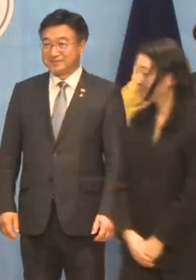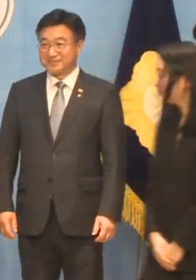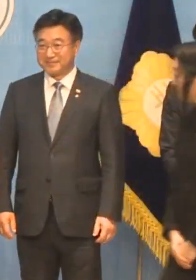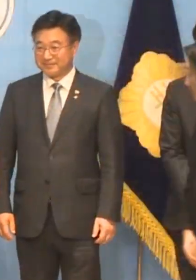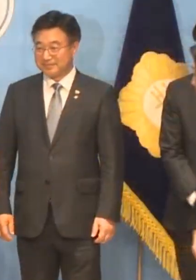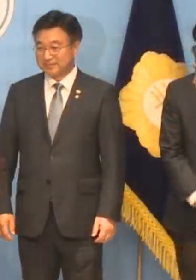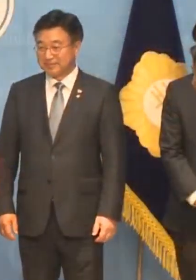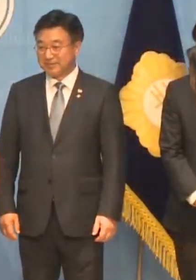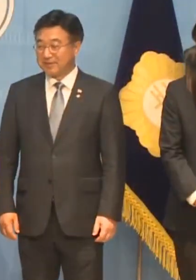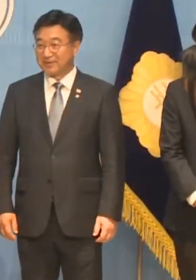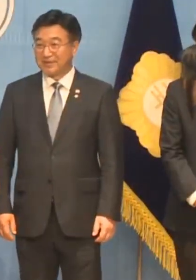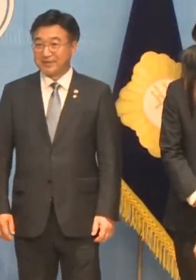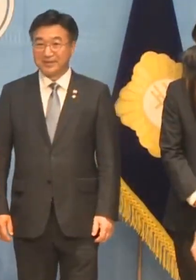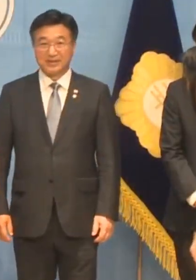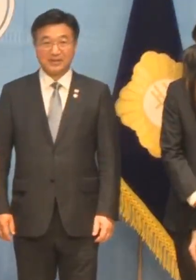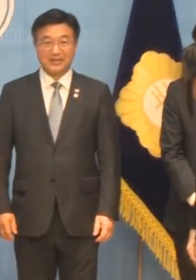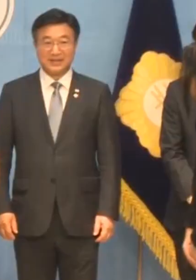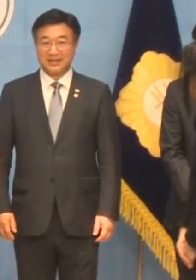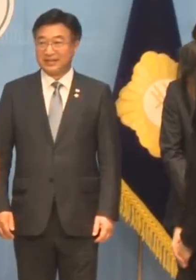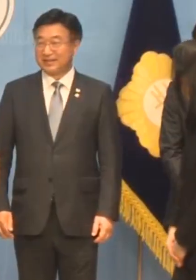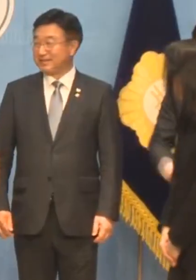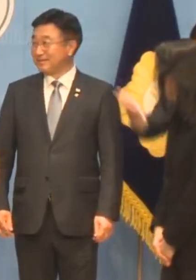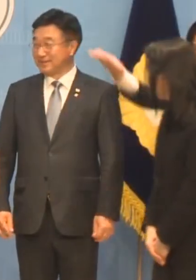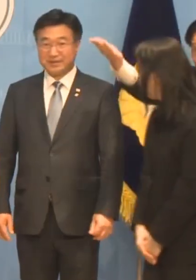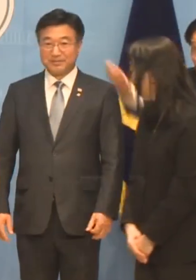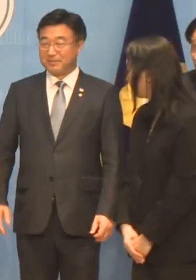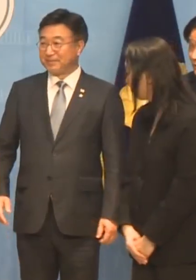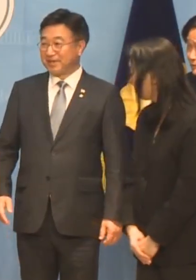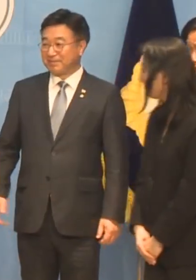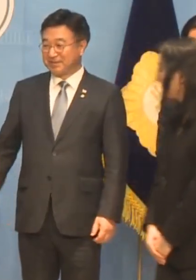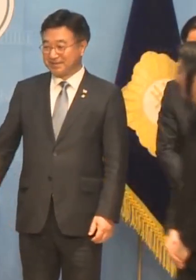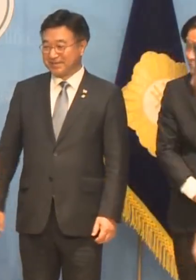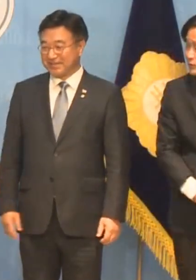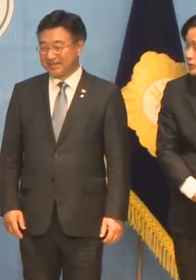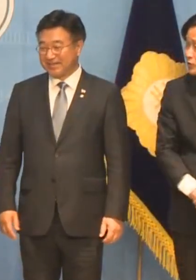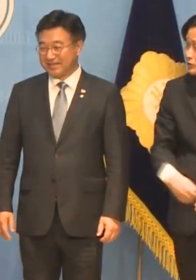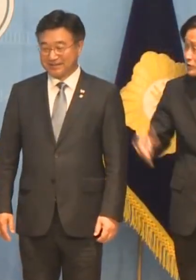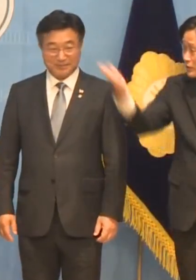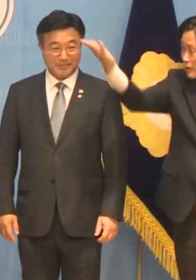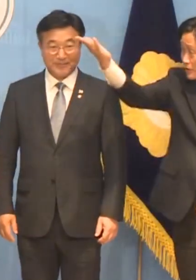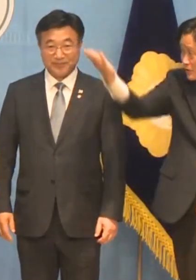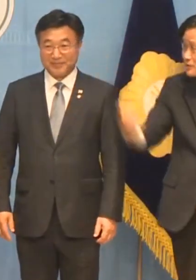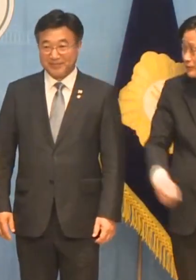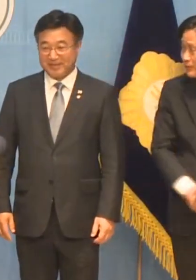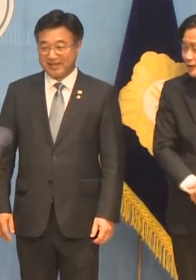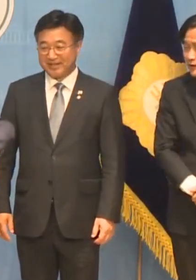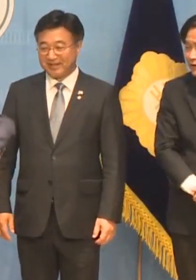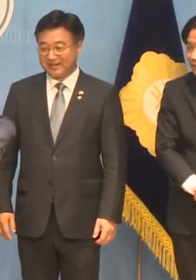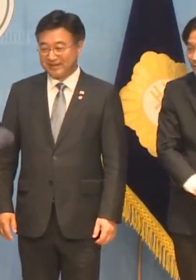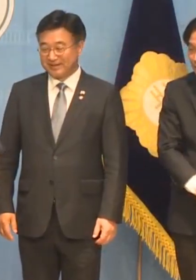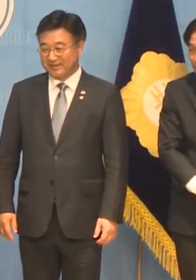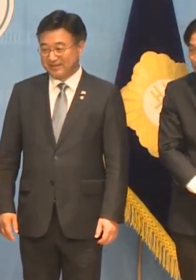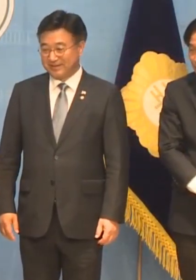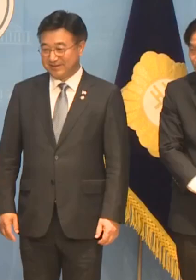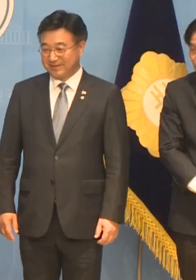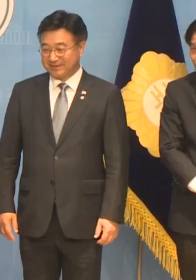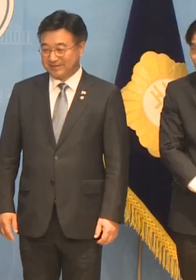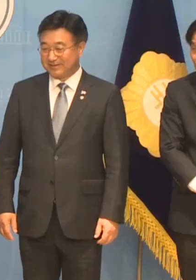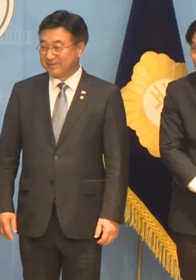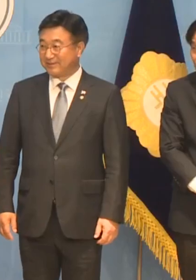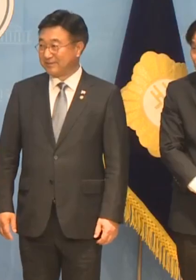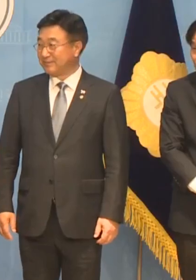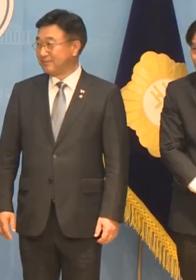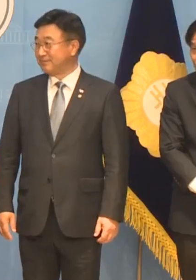계속 계시죠? 질의응답 시간 같이 하시죠? 그러게? 네. 밖에서 하기로 했어요? 네, 알겠습니다.